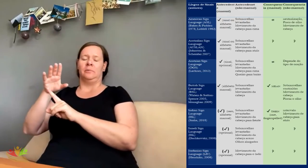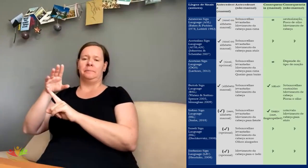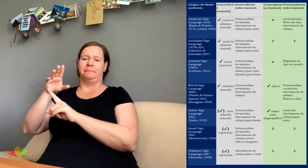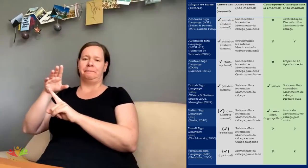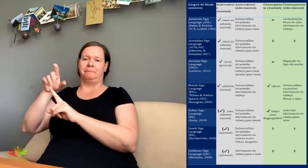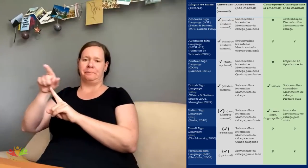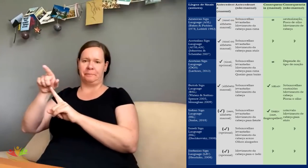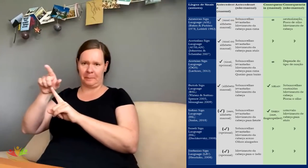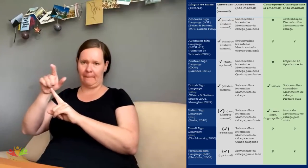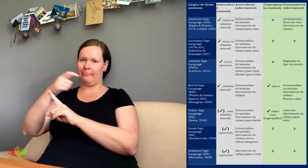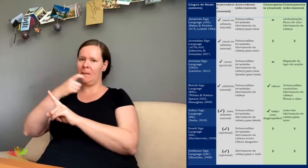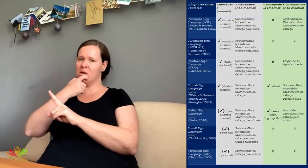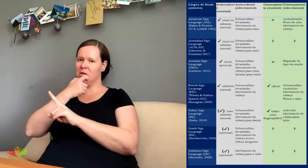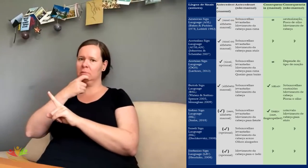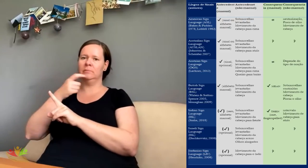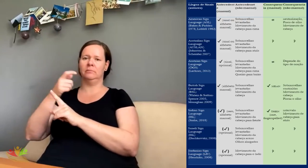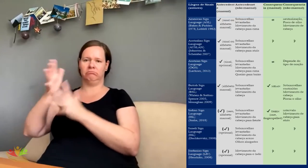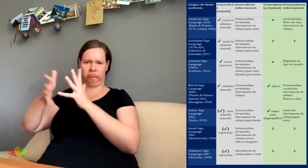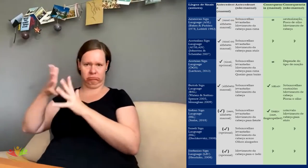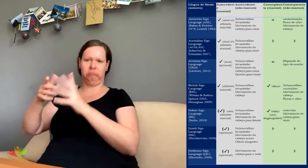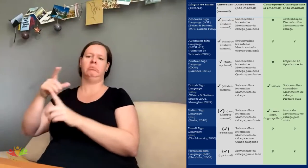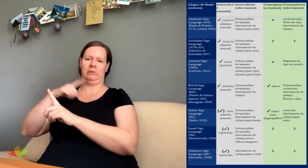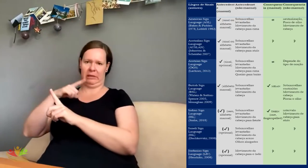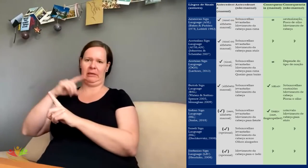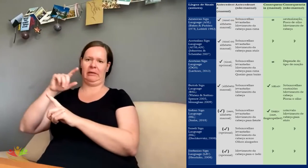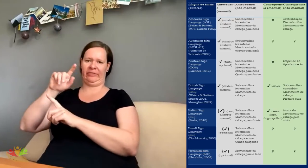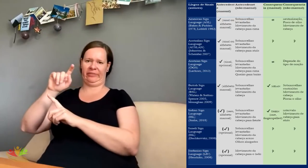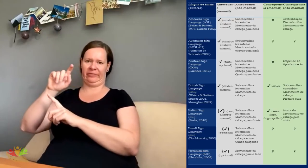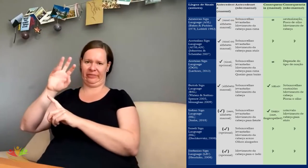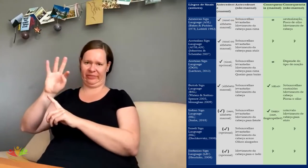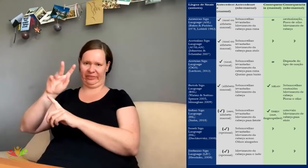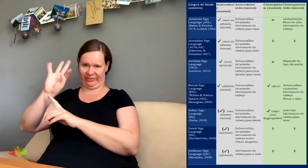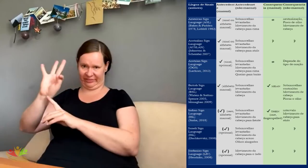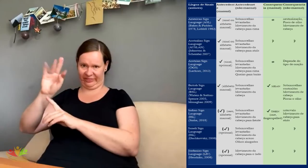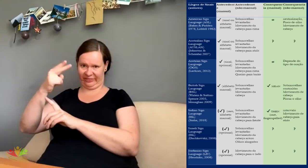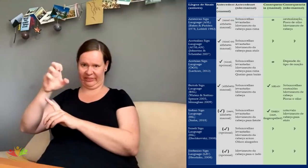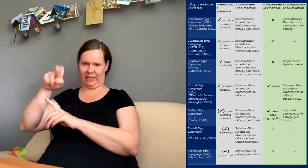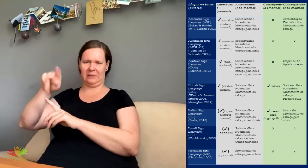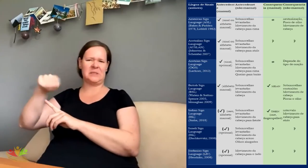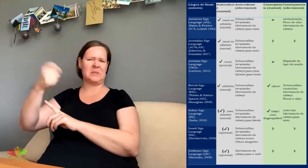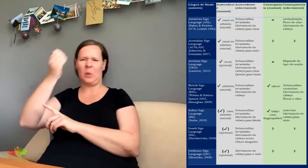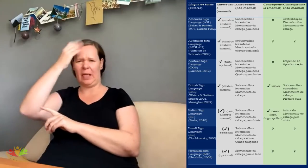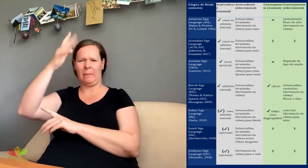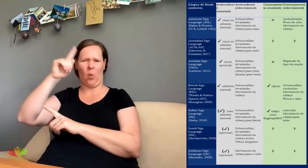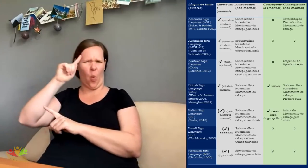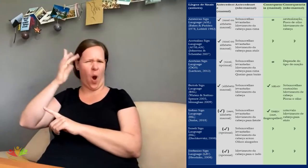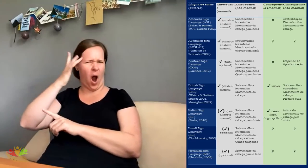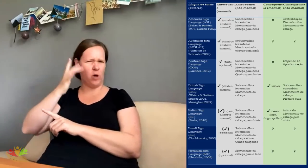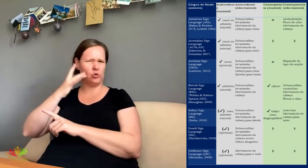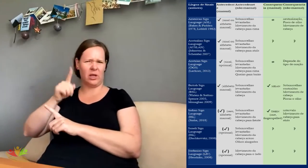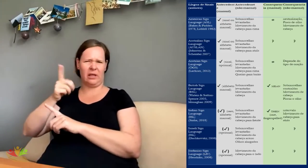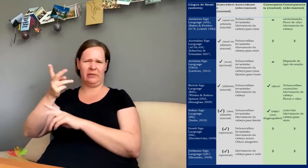então as pessoas também não sabem, por exemplo, qual o status das orações consequentes também.